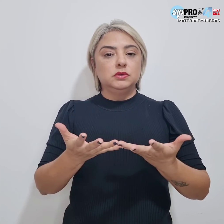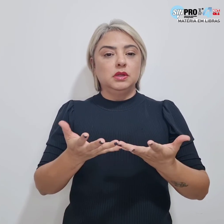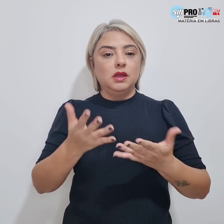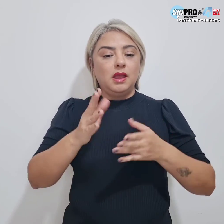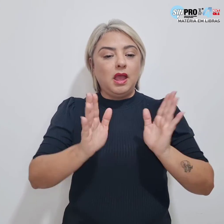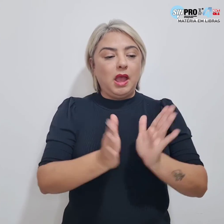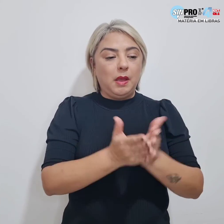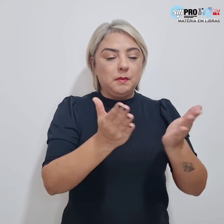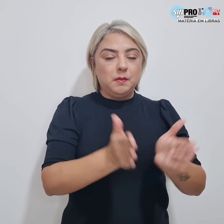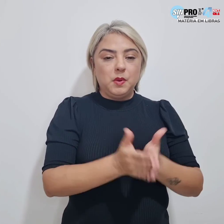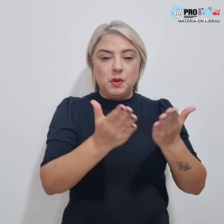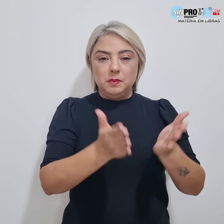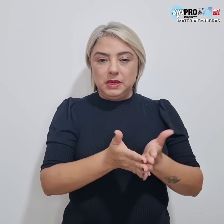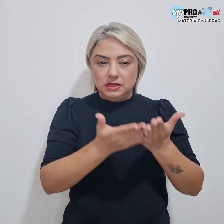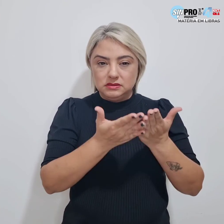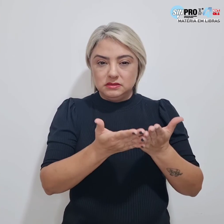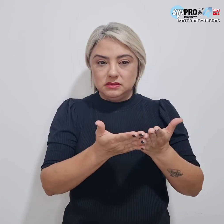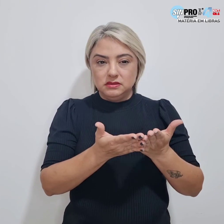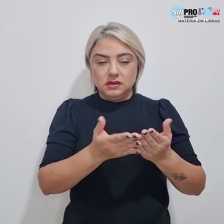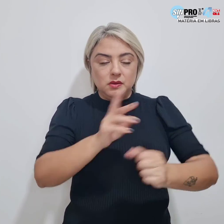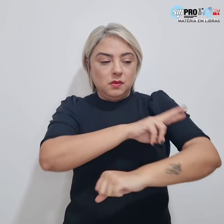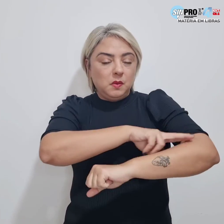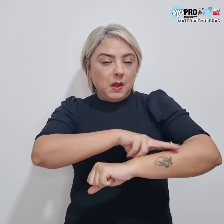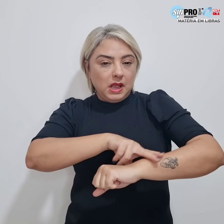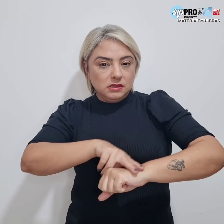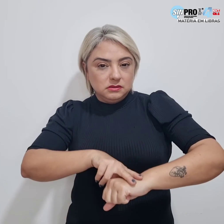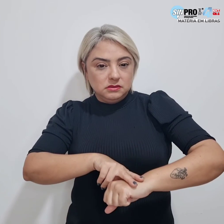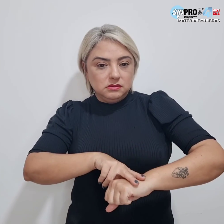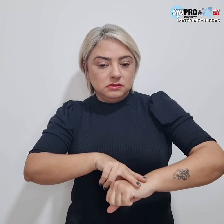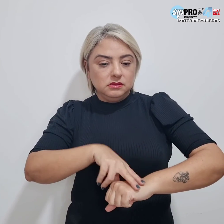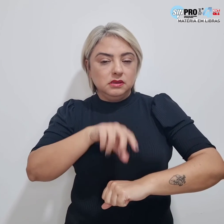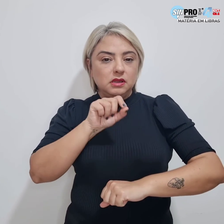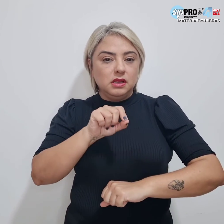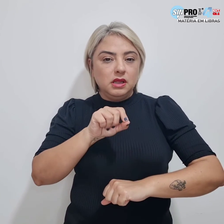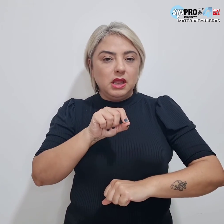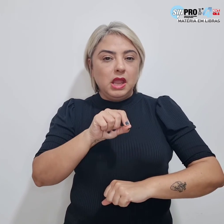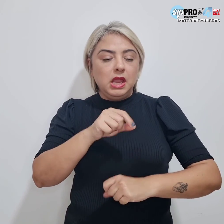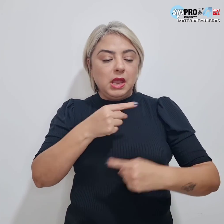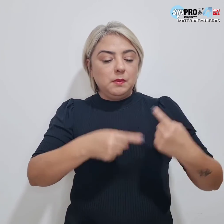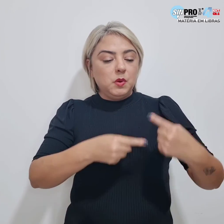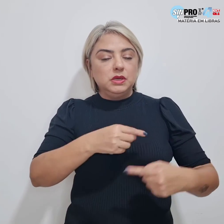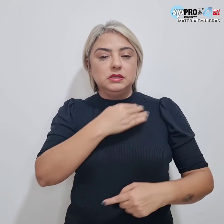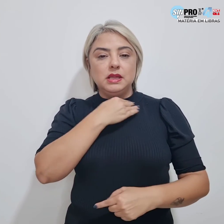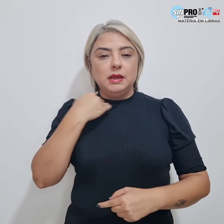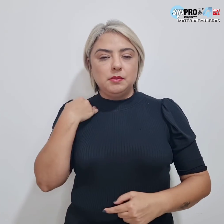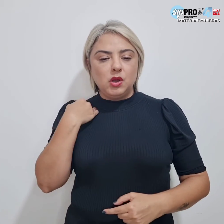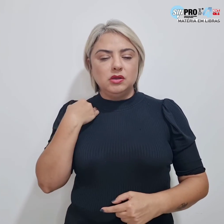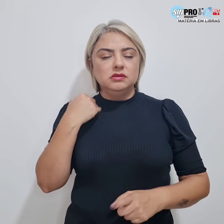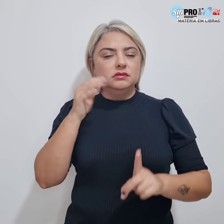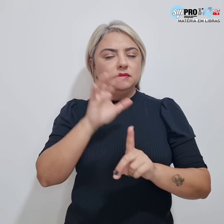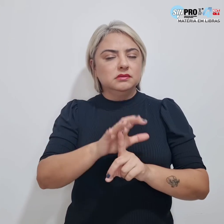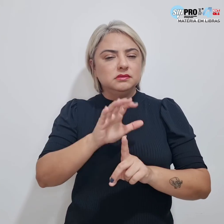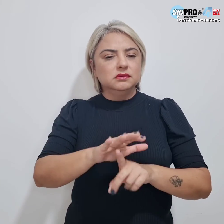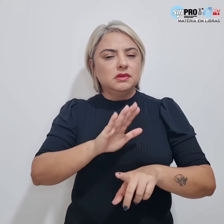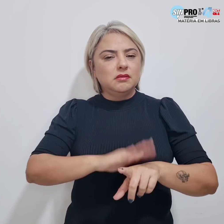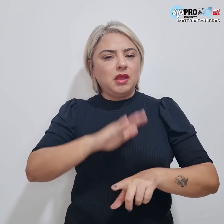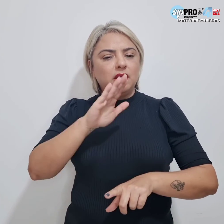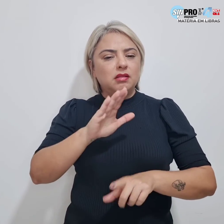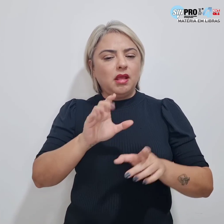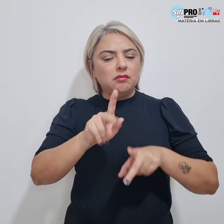pobreza endêmica, o racismo e a necropolítica, que afeta a maior parte da população